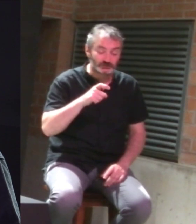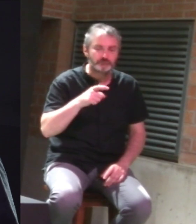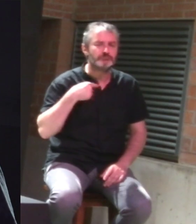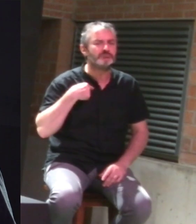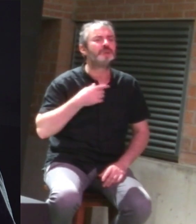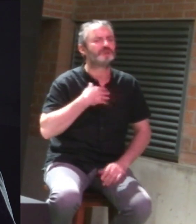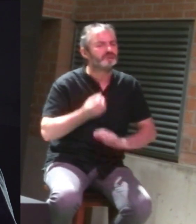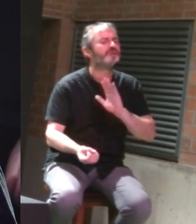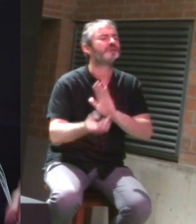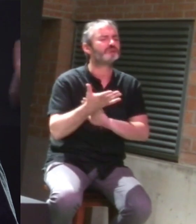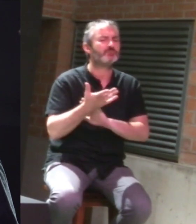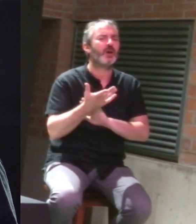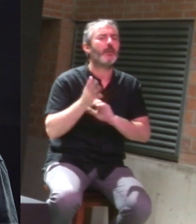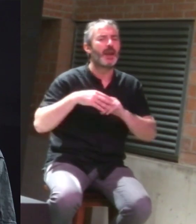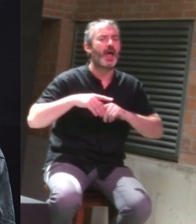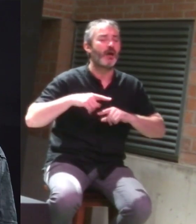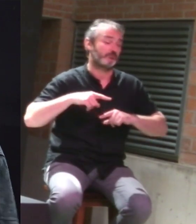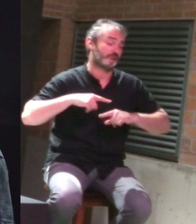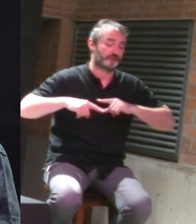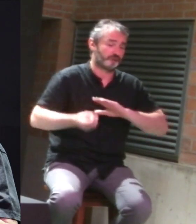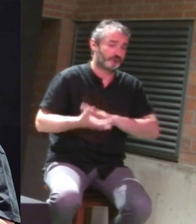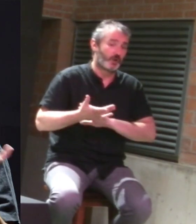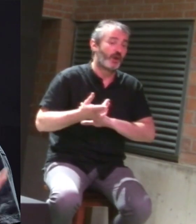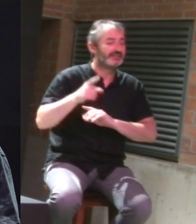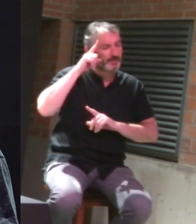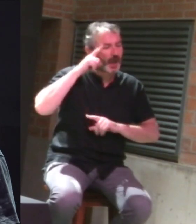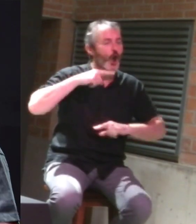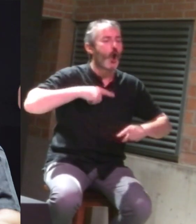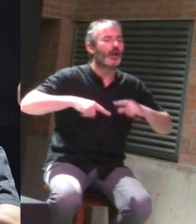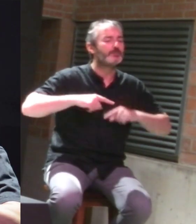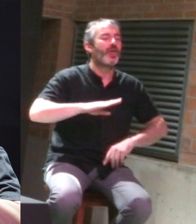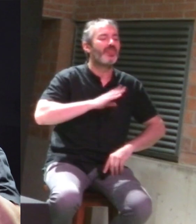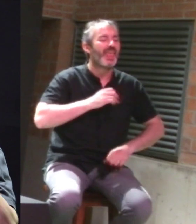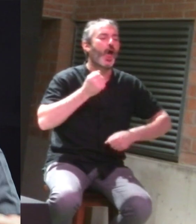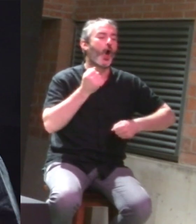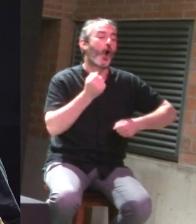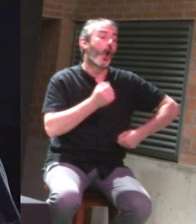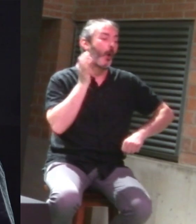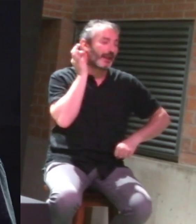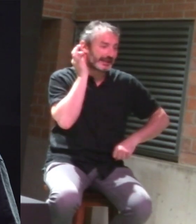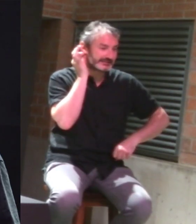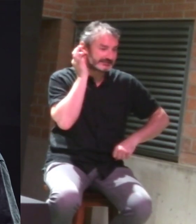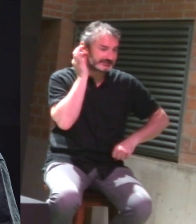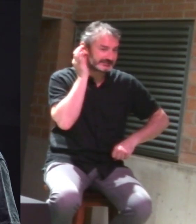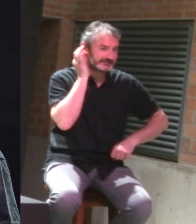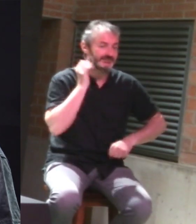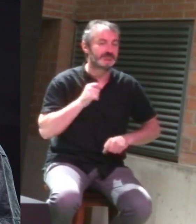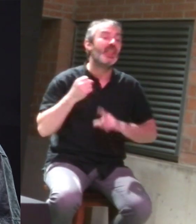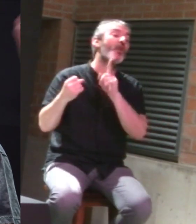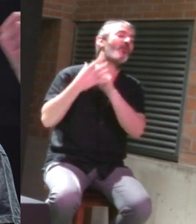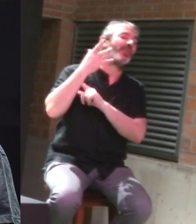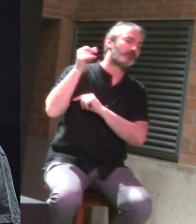en la creación de un organismo de obreras, que sí es un nombre muy largo, pero de connotaciones internacionalistas muy